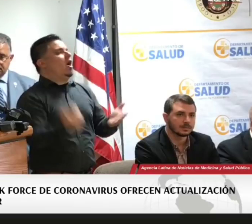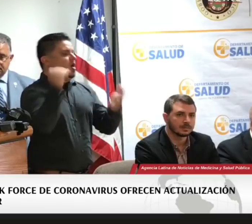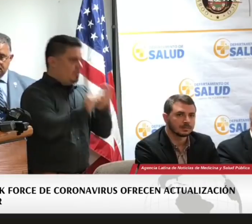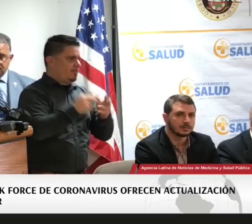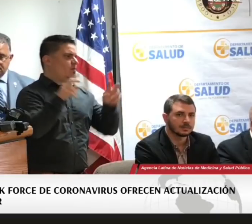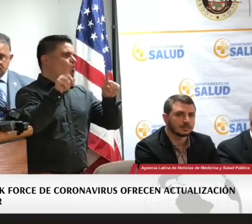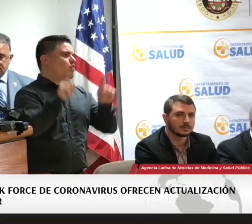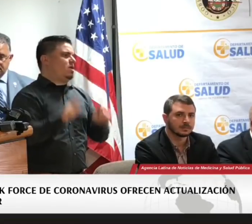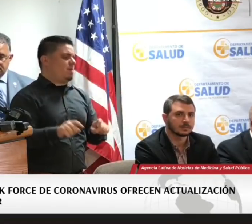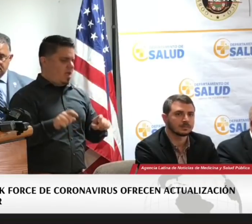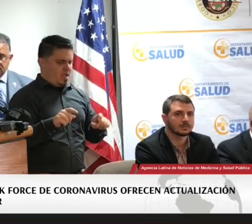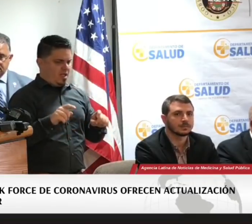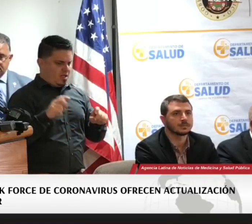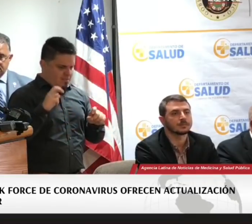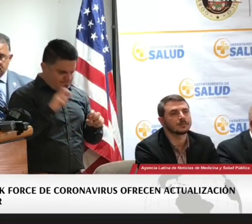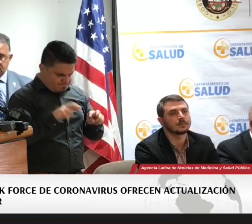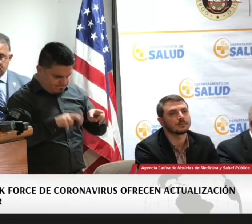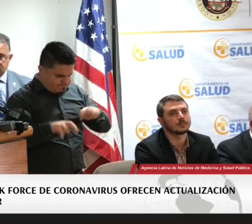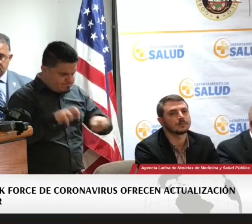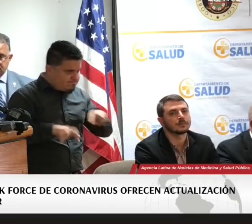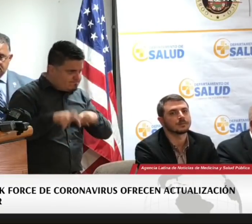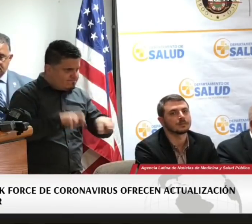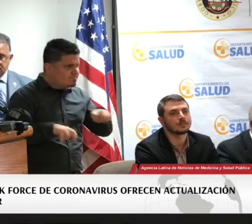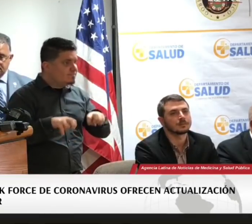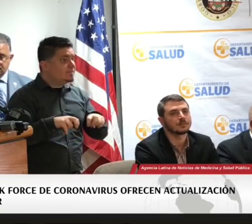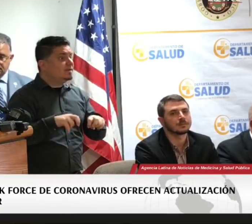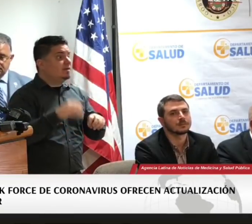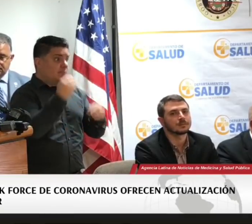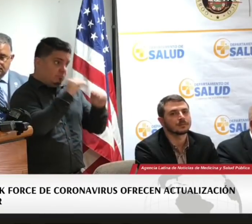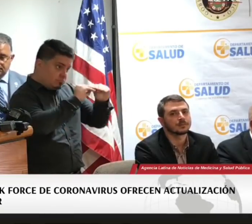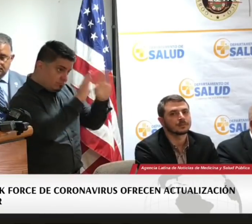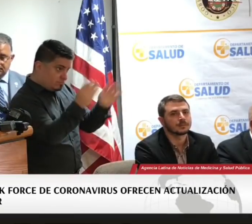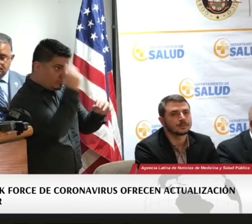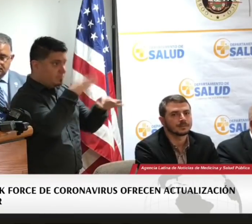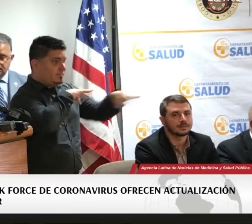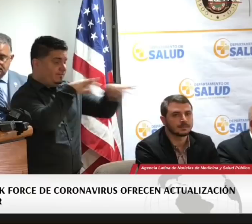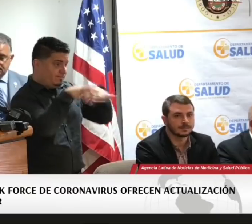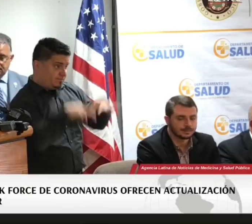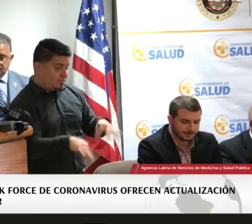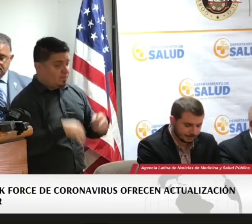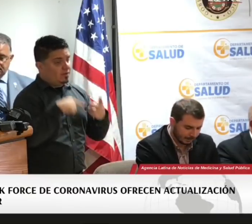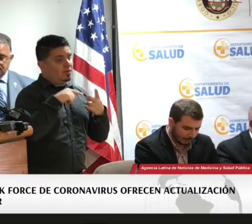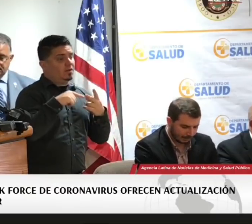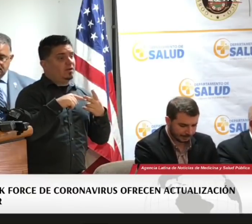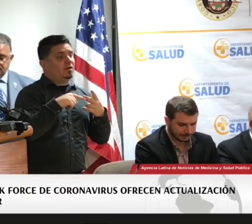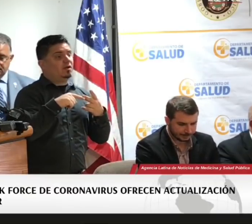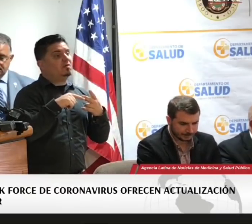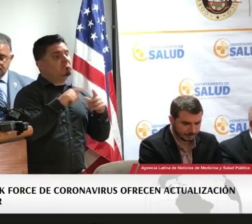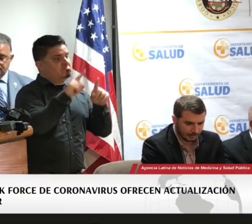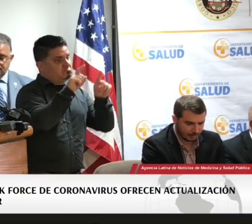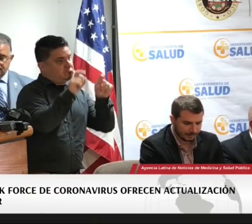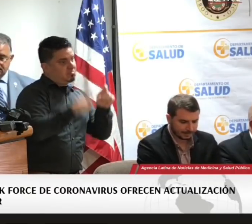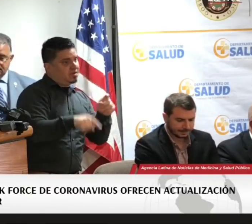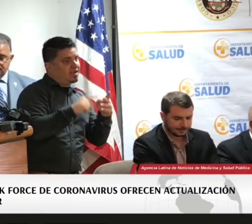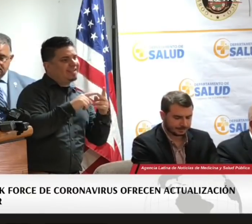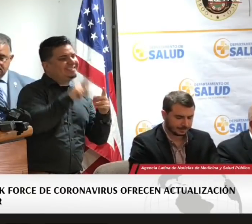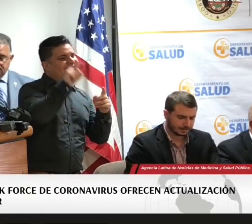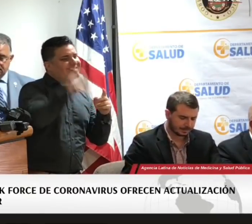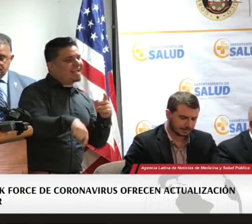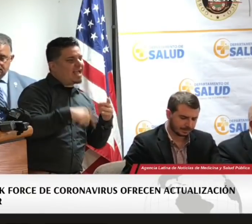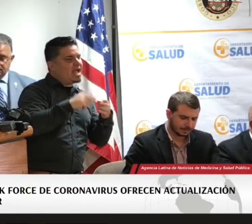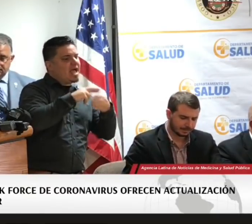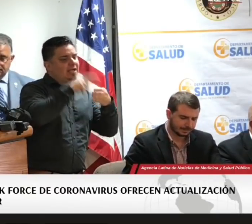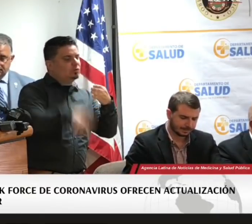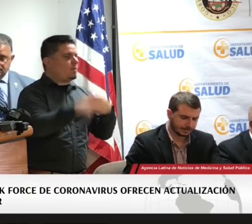24 horas. Así que quede claro, inicialmente la prueba se hace y estaría disponible en 24 horas el resultado, pero si